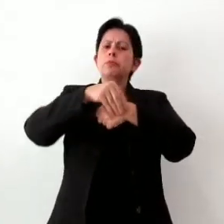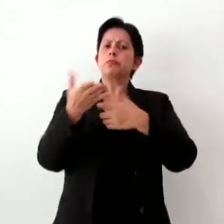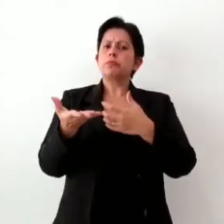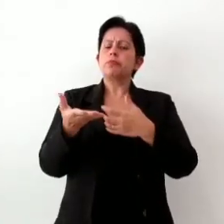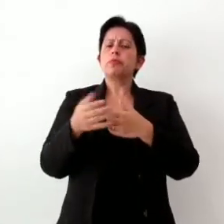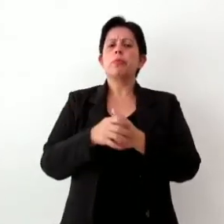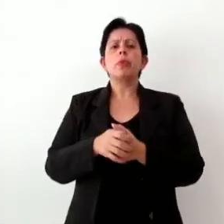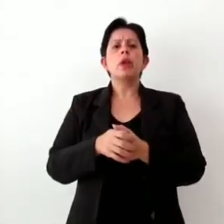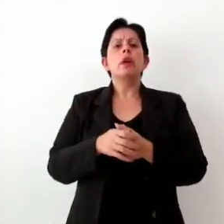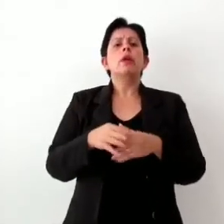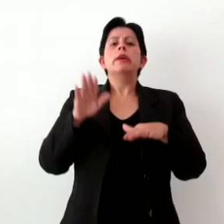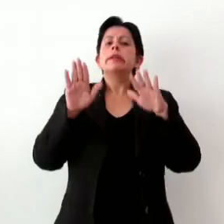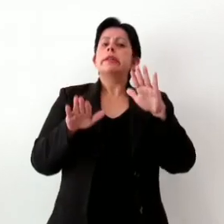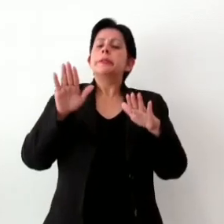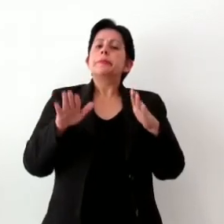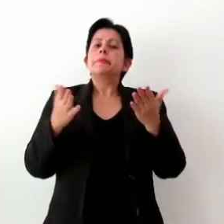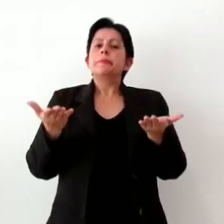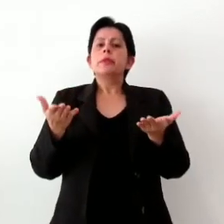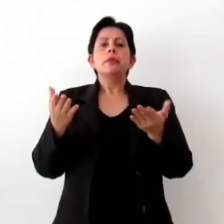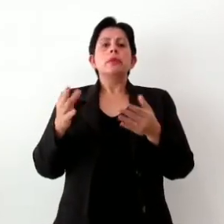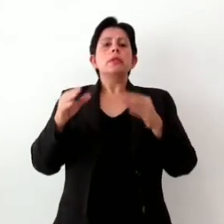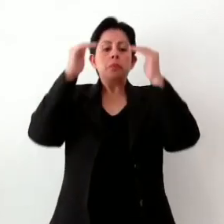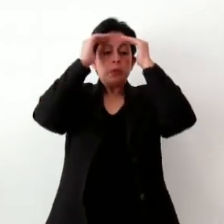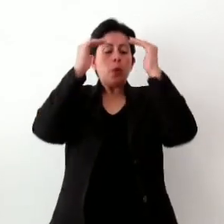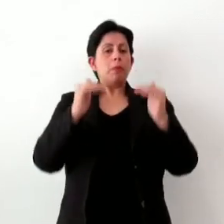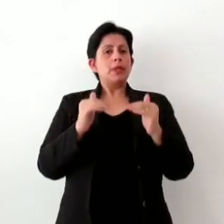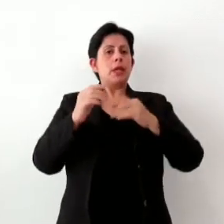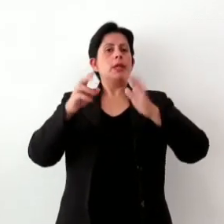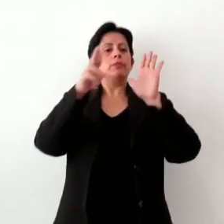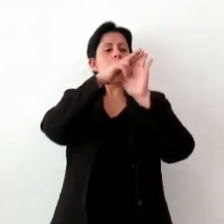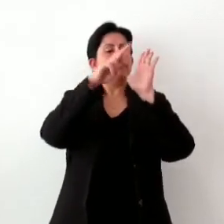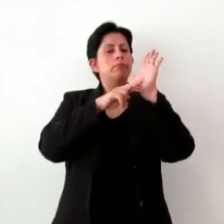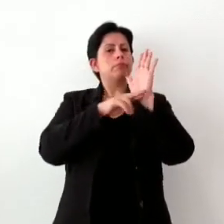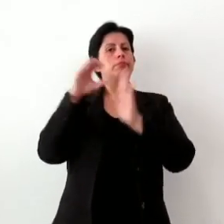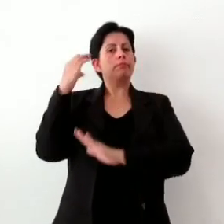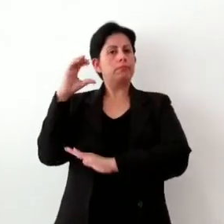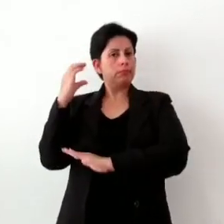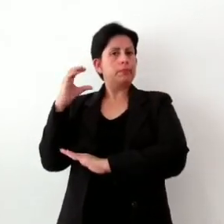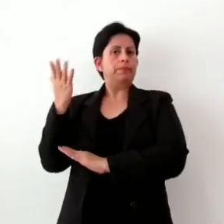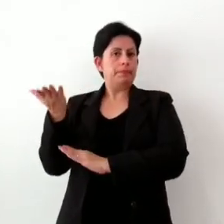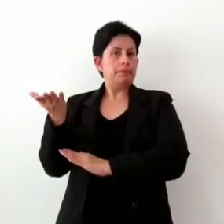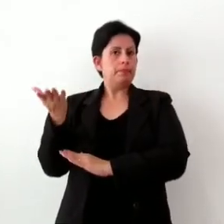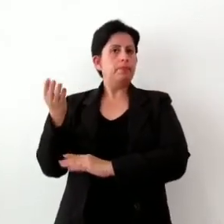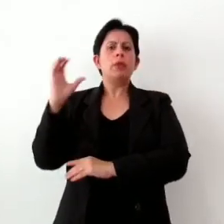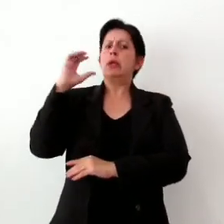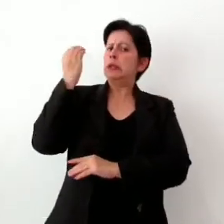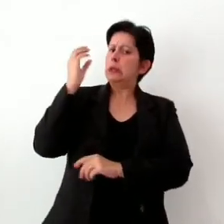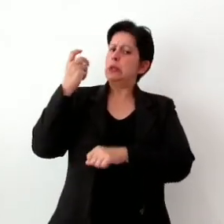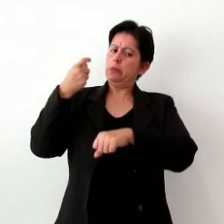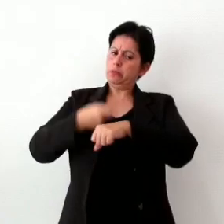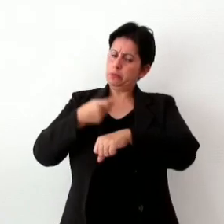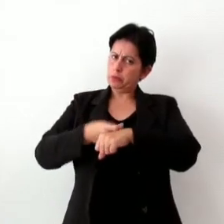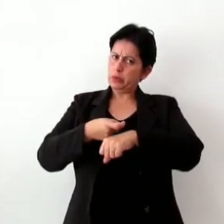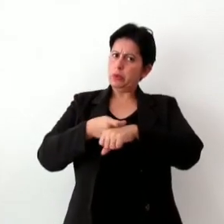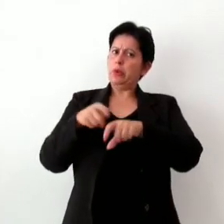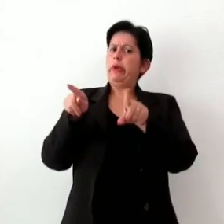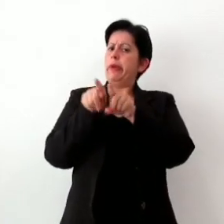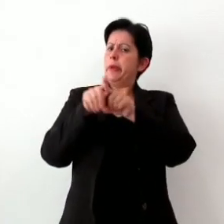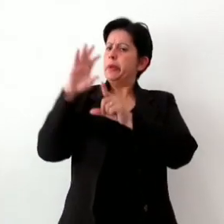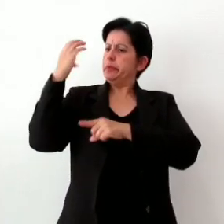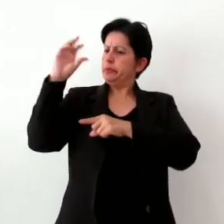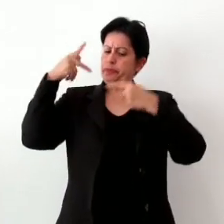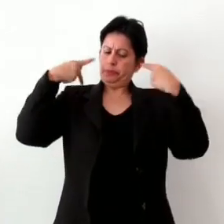de conhecimento que muitas vezes não obedece ao protocolo da ciência, por exemplo, né, das ciências duras ou mesmo das ciências